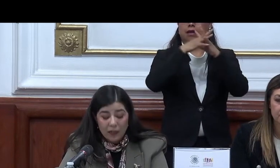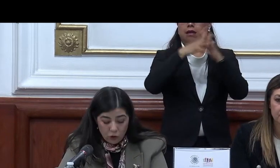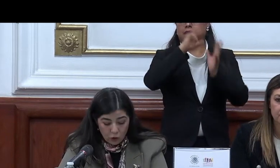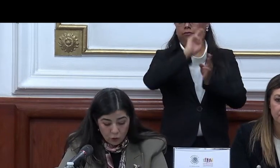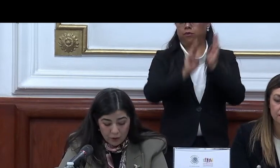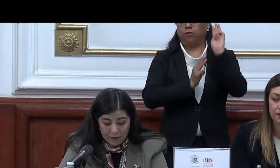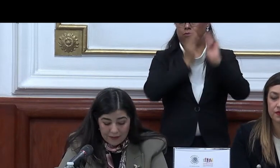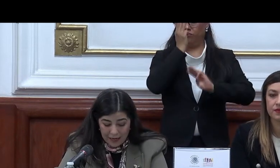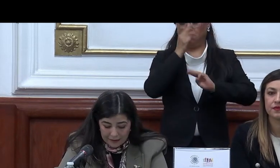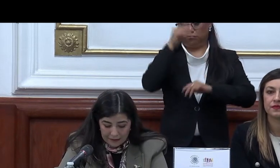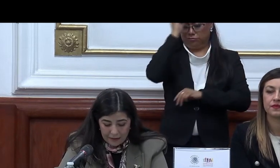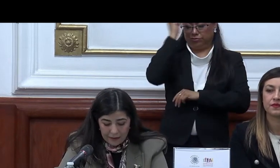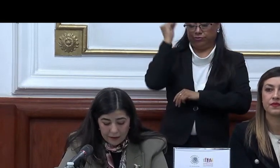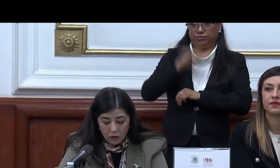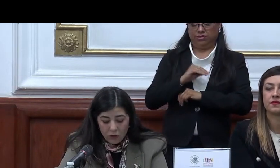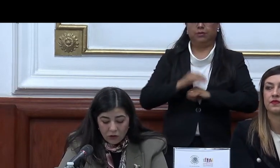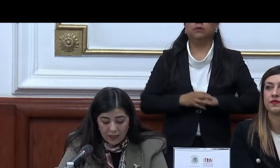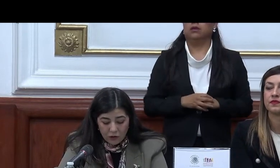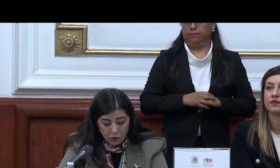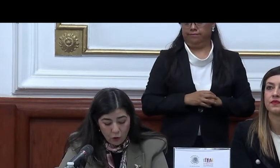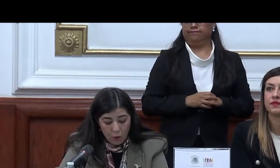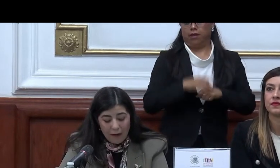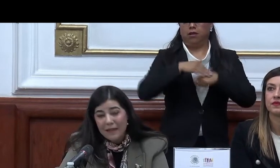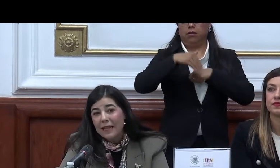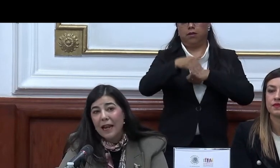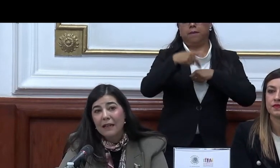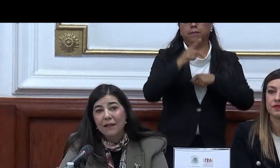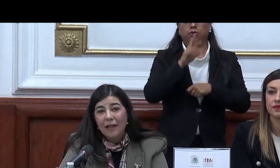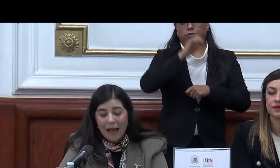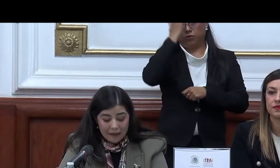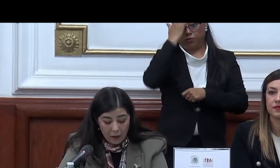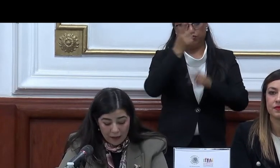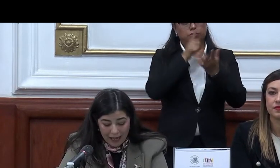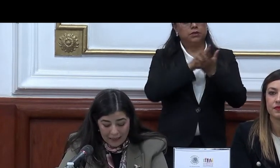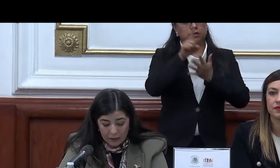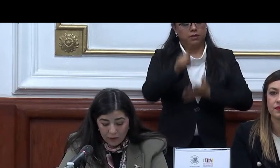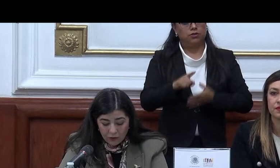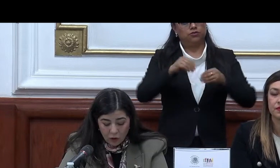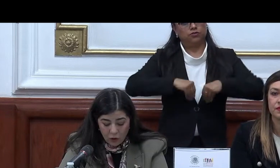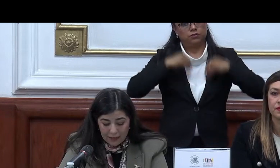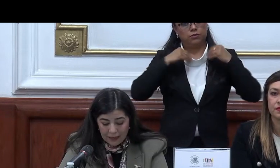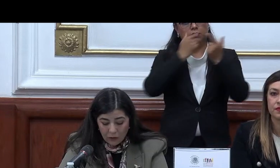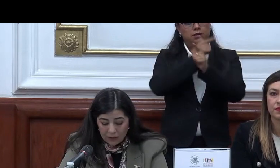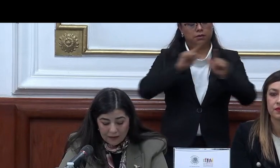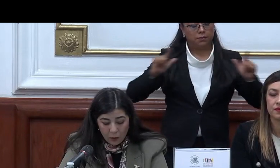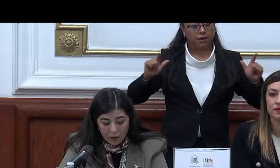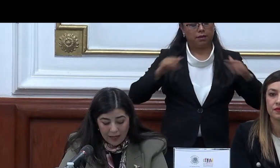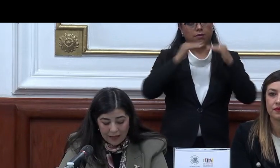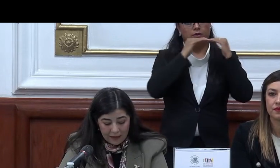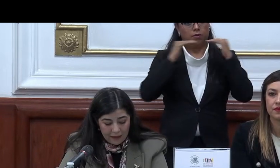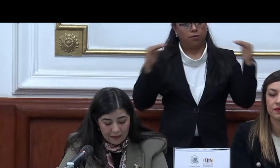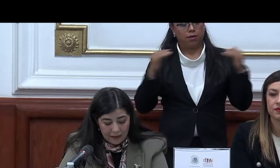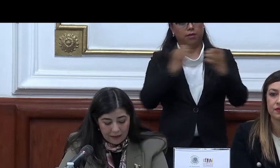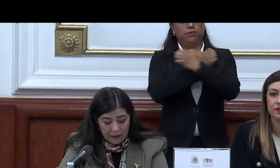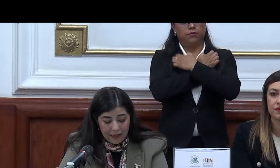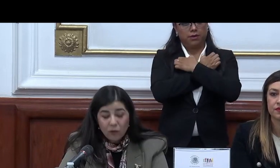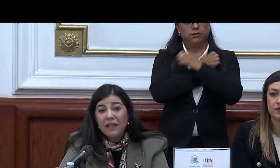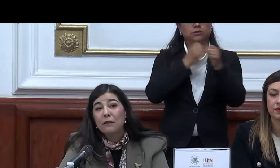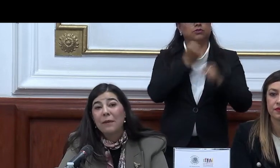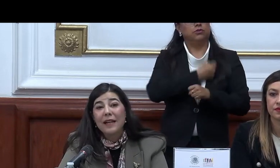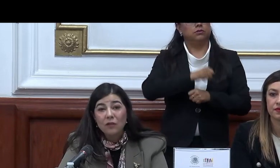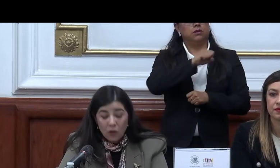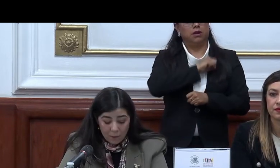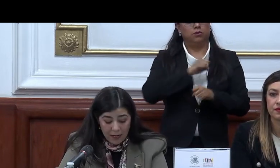los derechos universales. Reconoce derechos como la vida, la libertad, la igualdad, la educación, la salud, la seguridad. Es